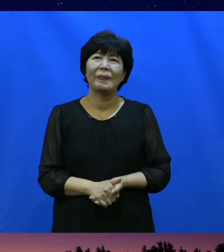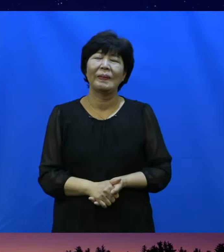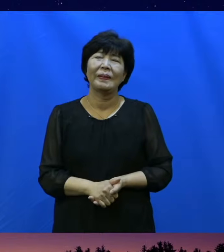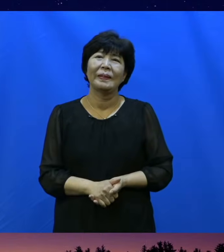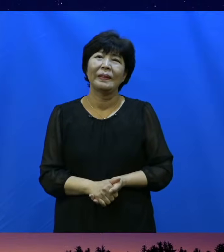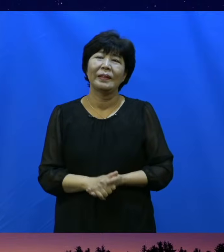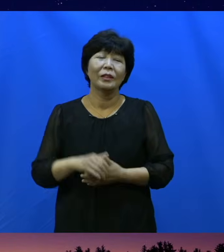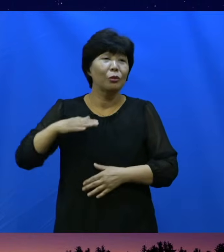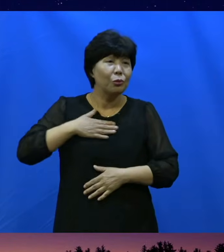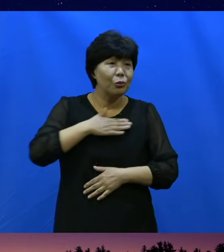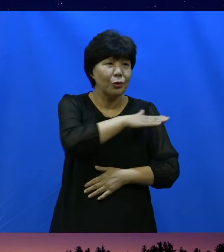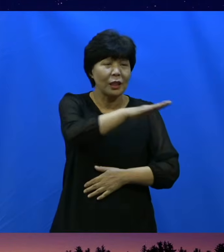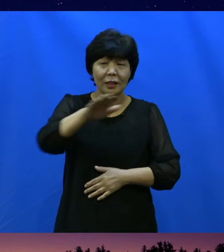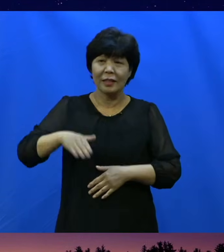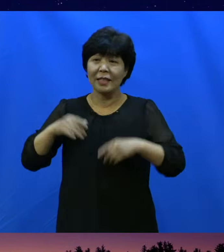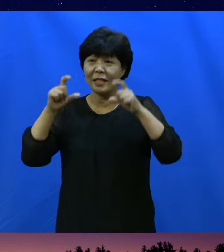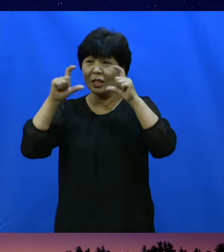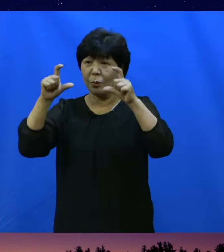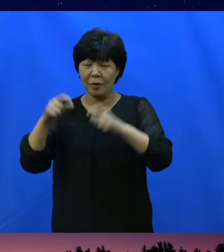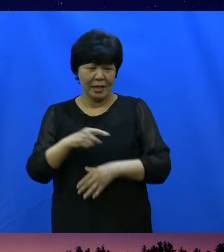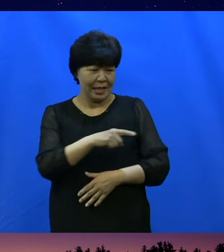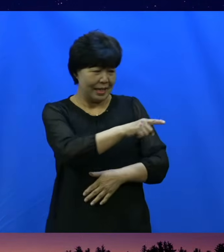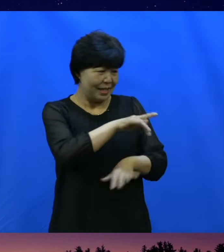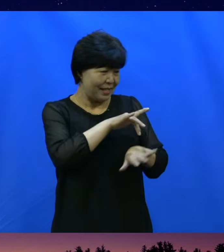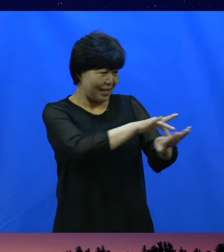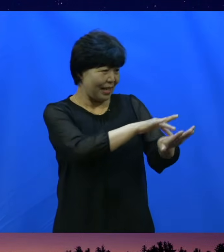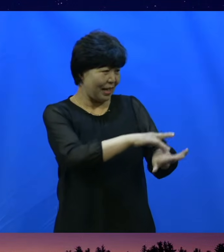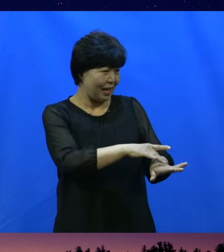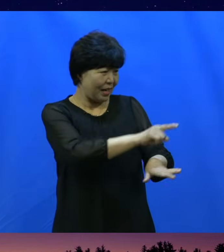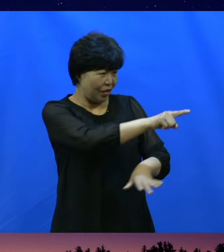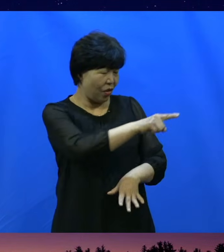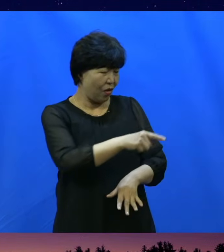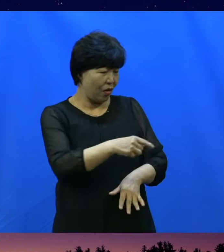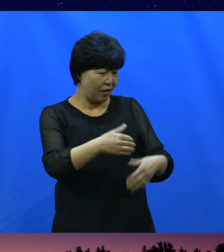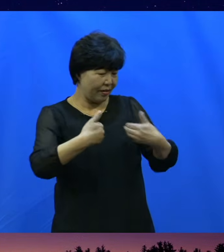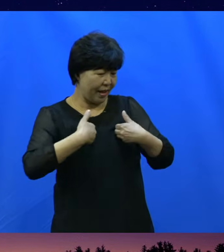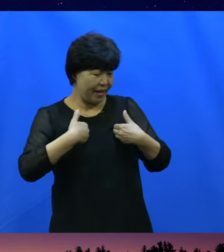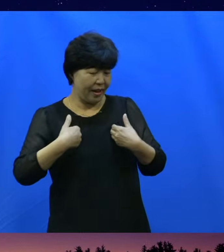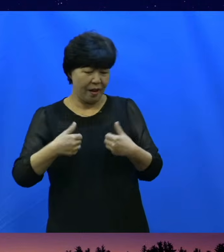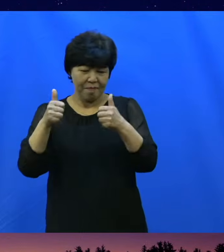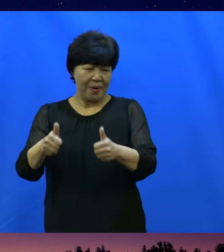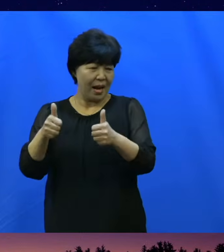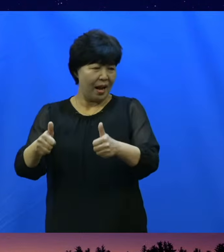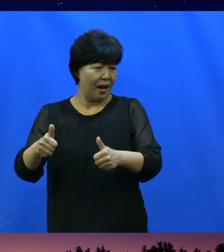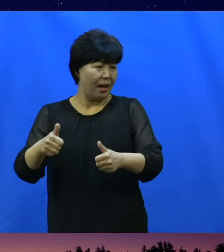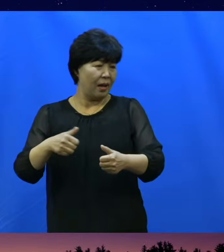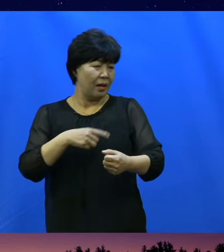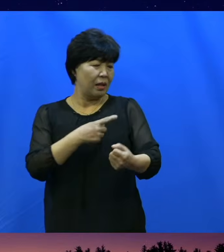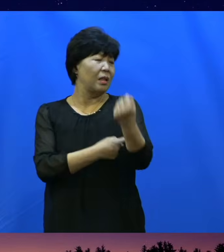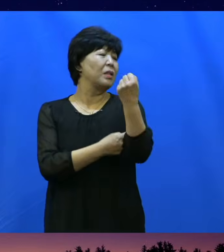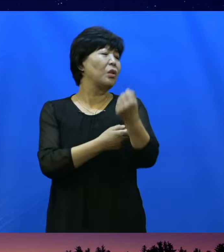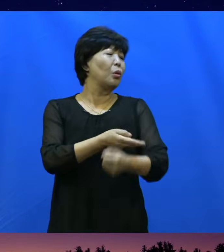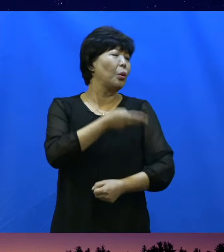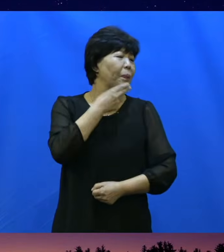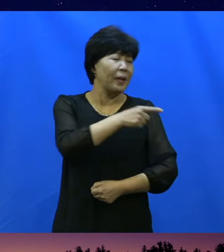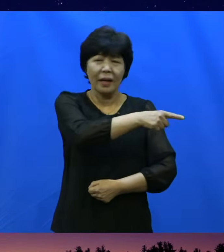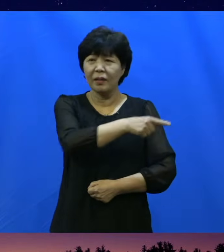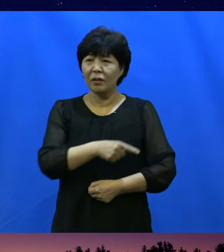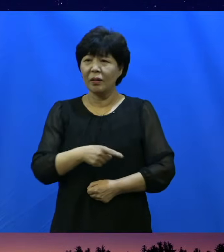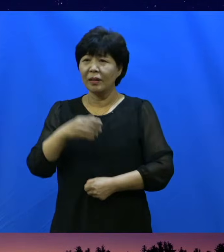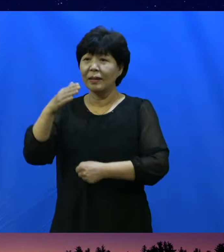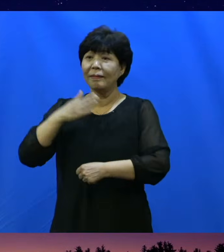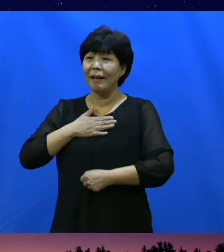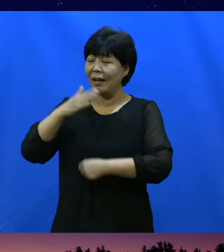그러니까 우리가 선포해야 합니다. 사단아, 너는 나에게 판결을 내릴 권한이 없다. 너는 나의 재판관이 될 수가 없어. 나는 하나님의